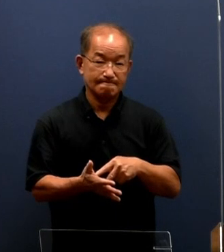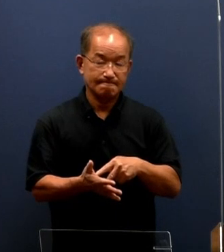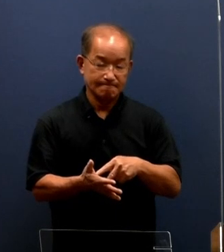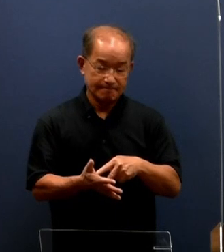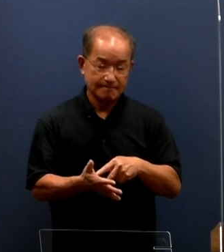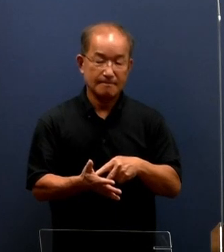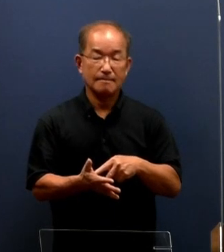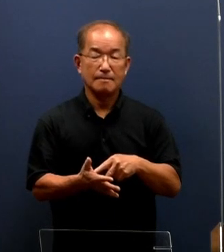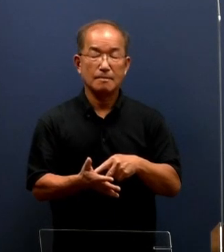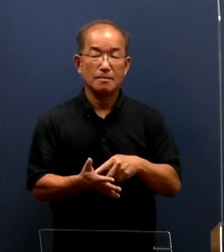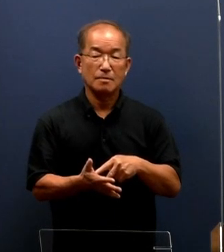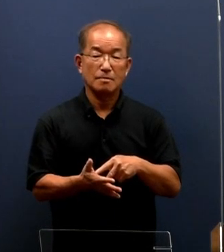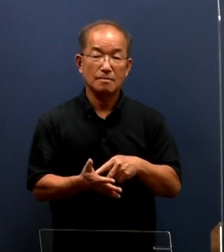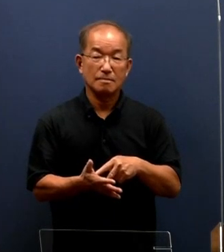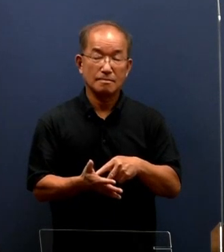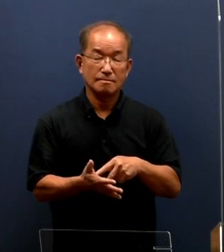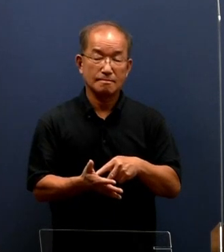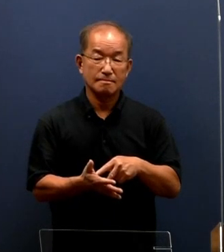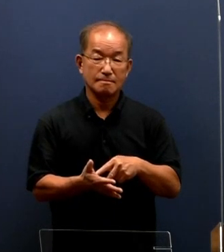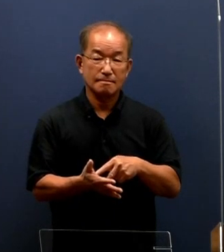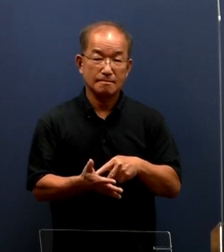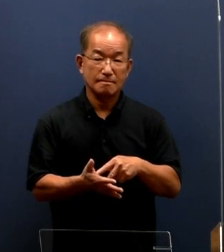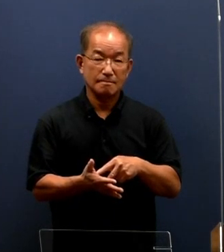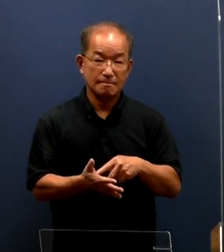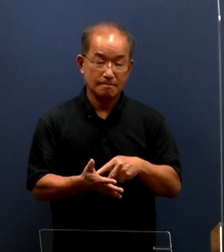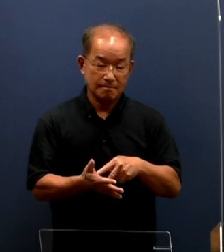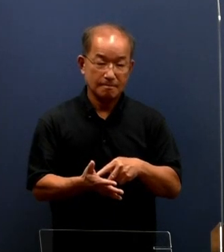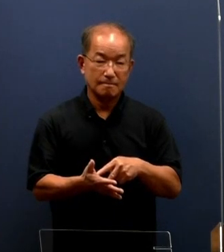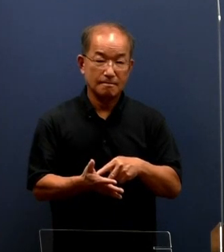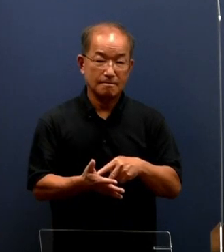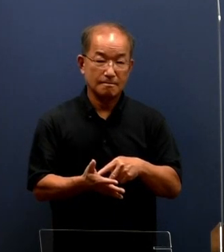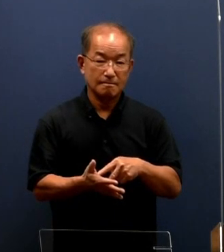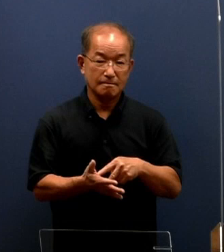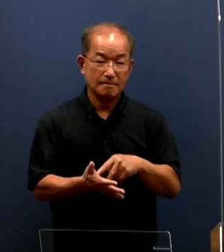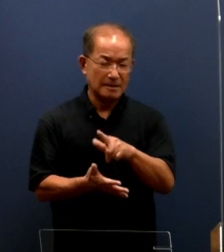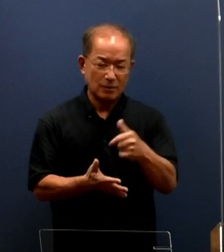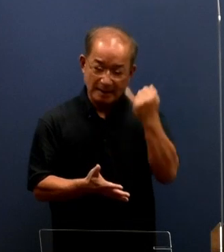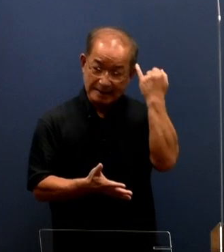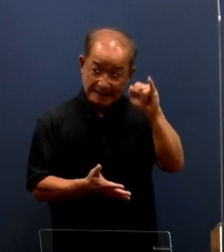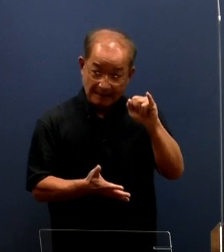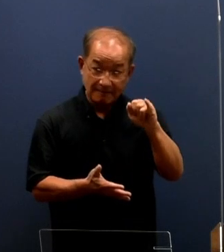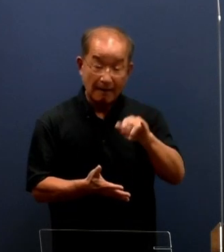これはご批判もありますけれども、